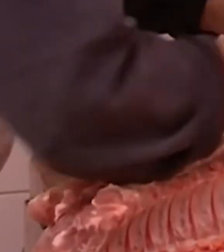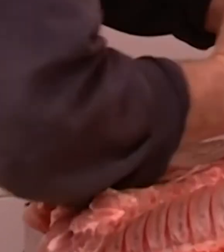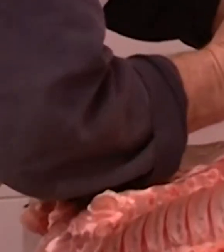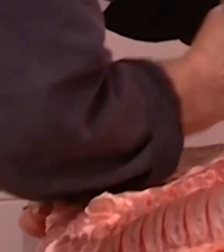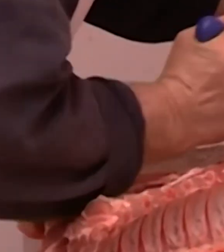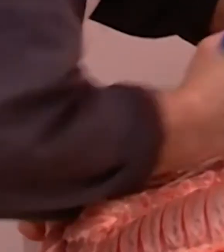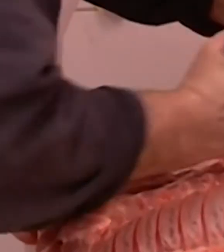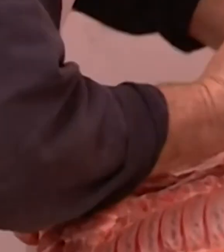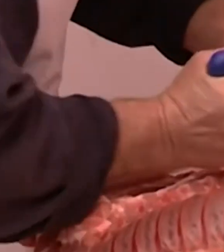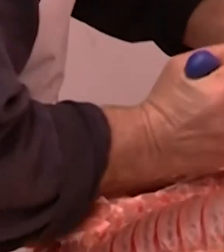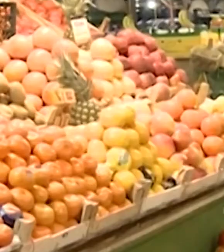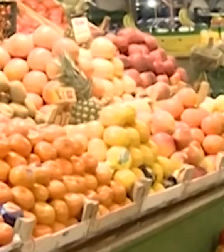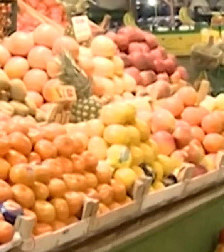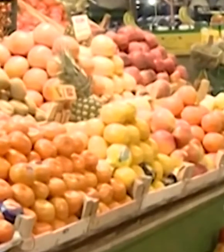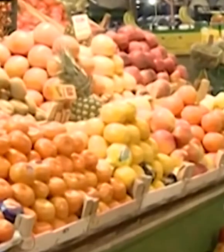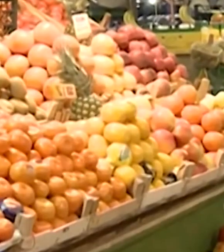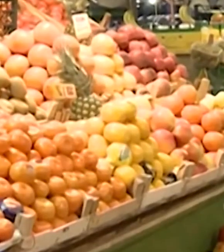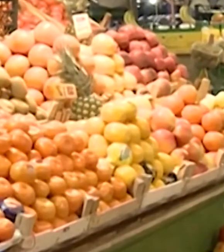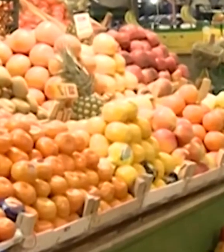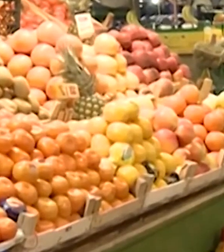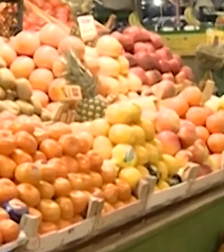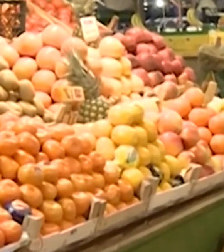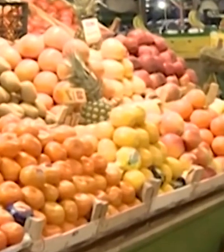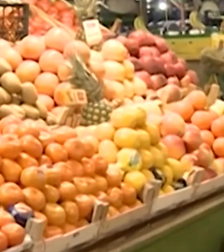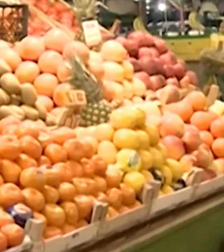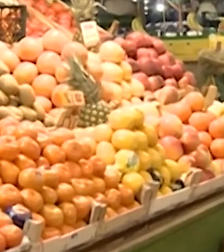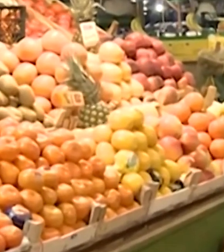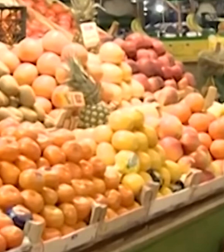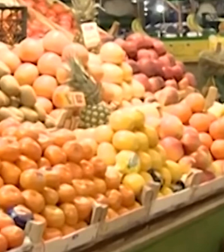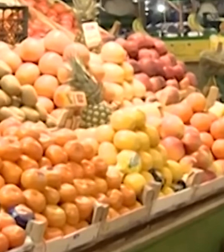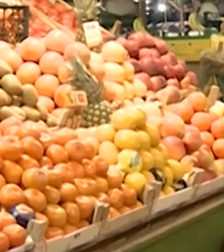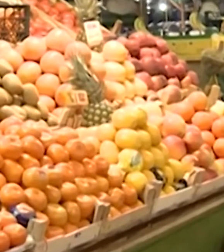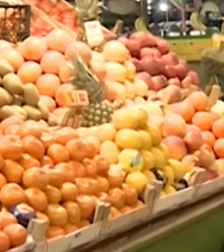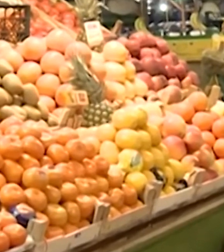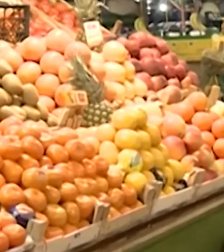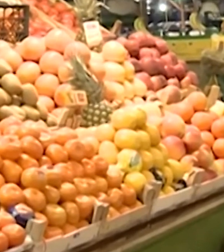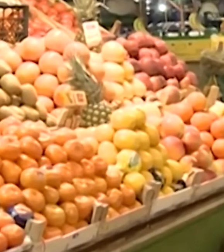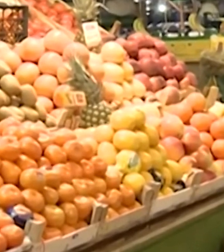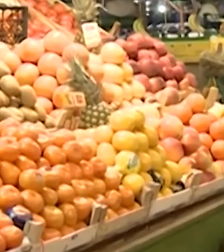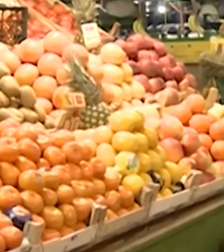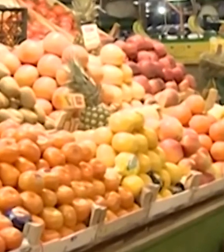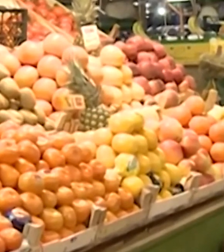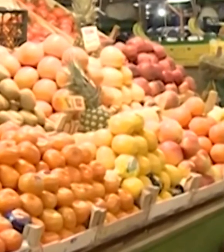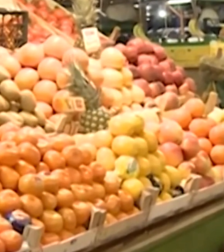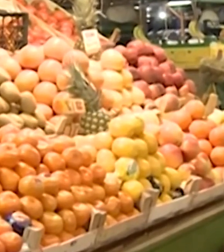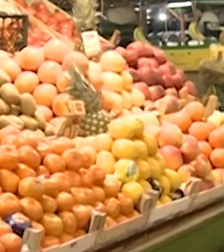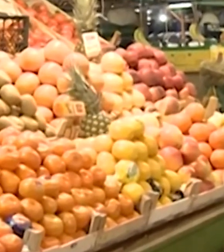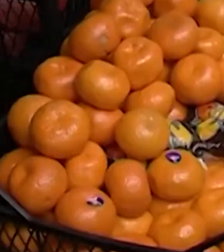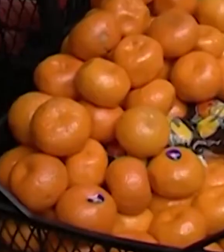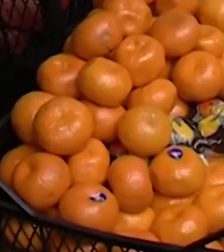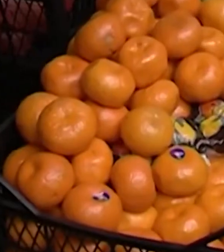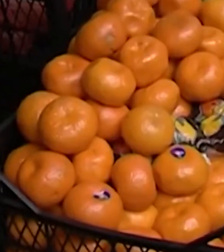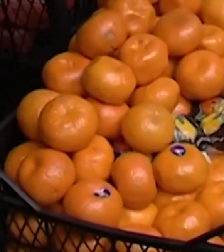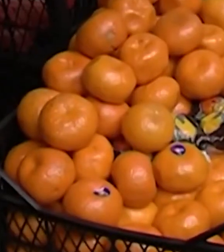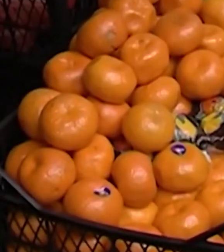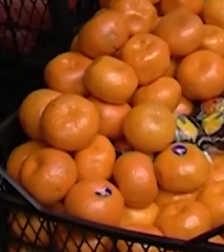periudhën 19-22 mars ka kryer gjithsej 463 kontrole, ku janë sjellë 11 vendime dhe 20